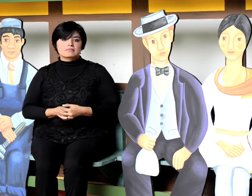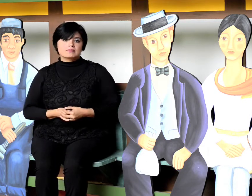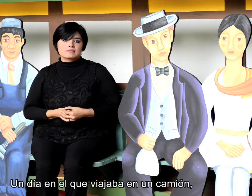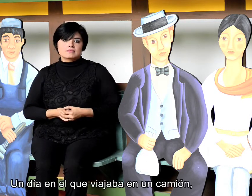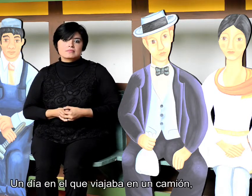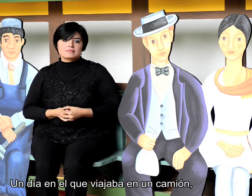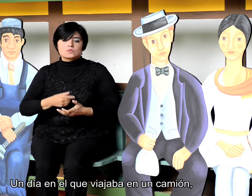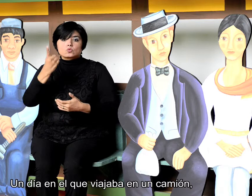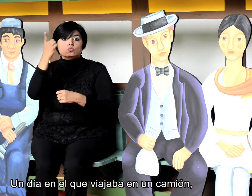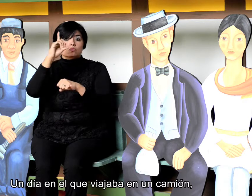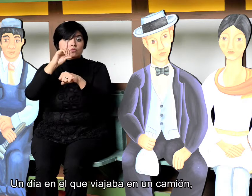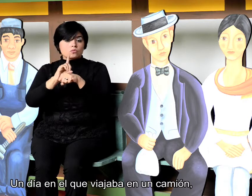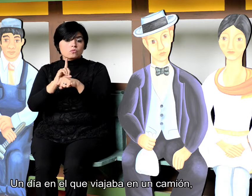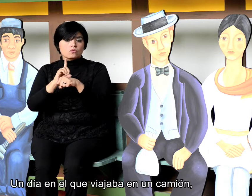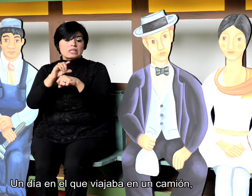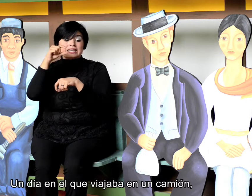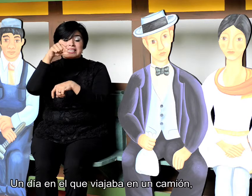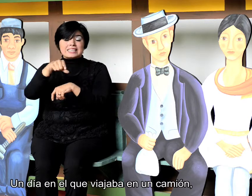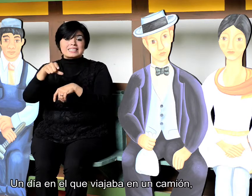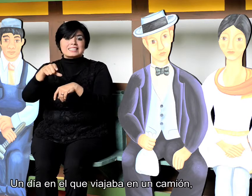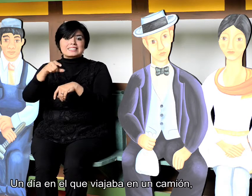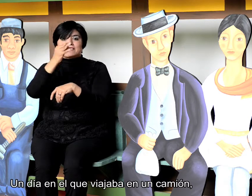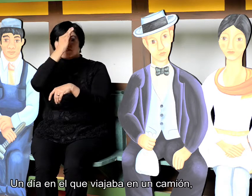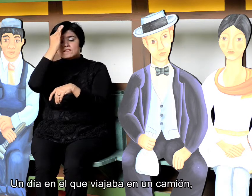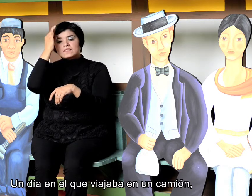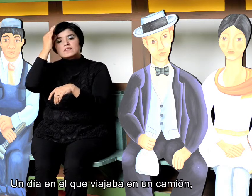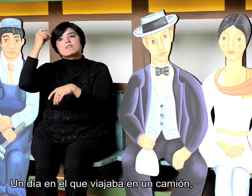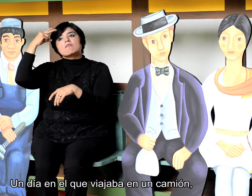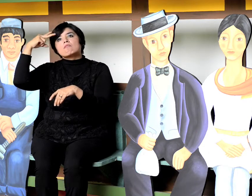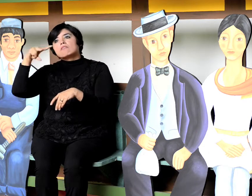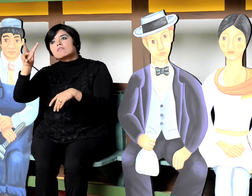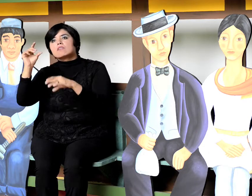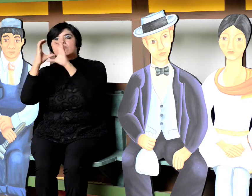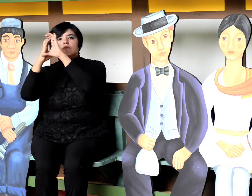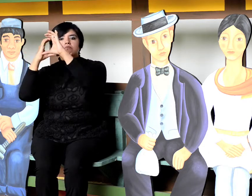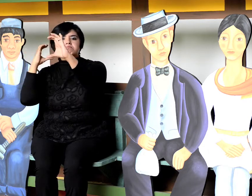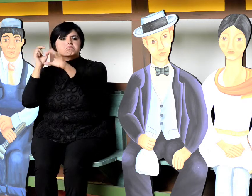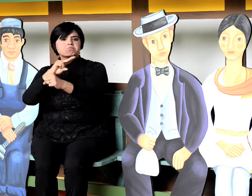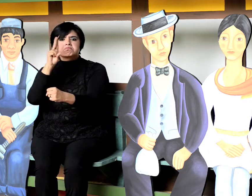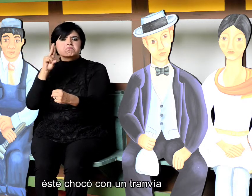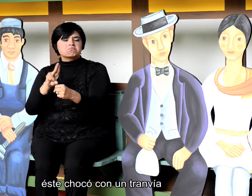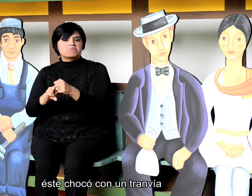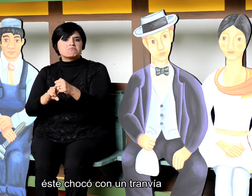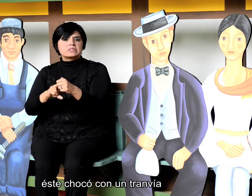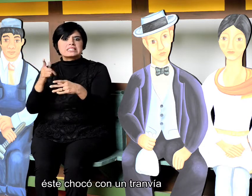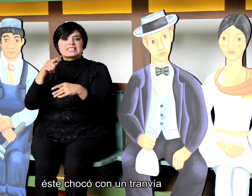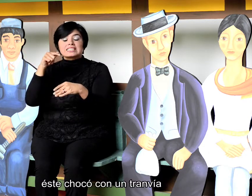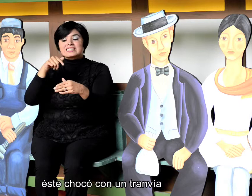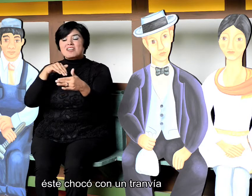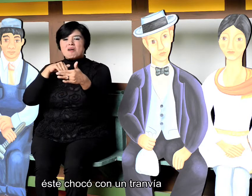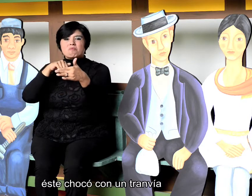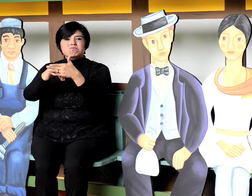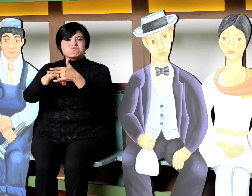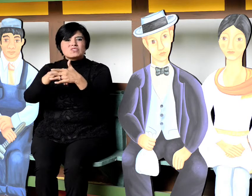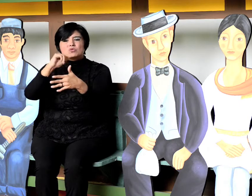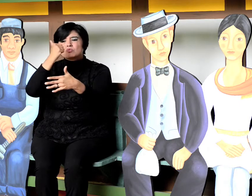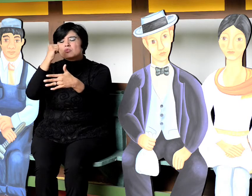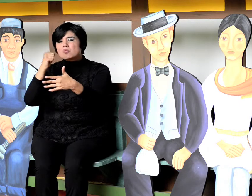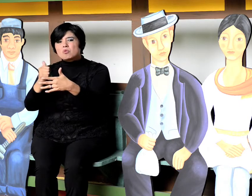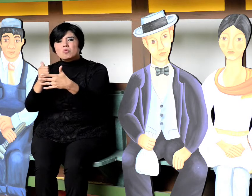Un día en el que viajaba en un camión, este chocó con un tranvía, lo